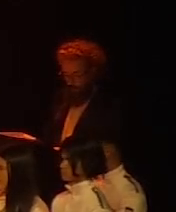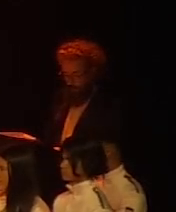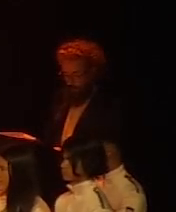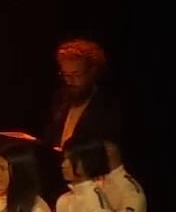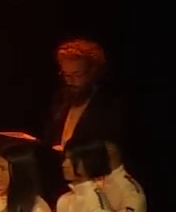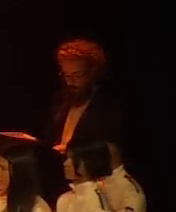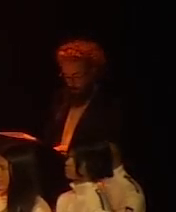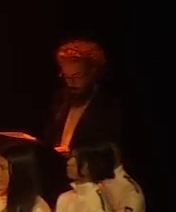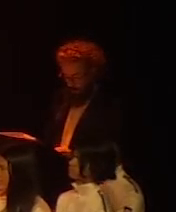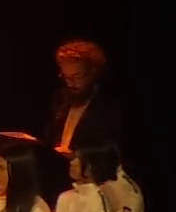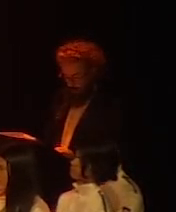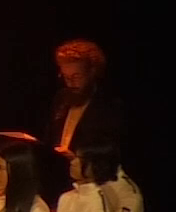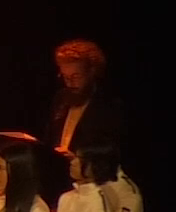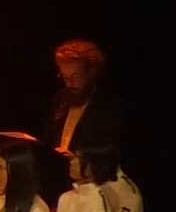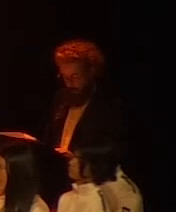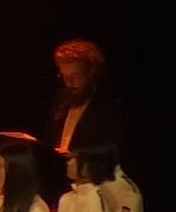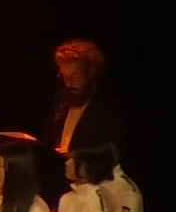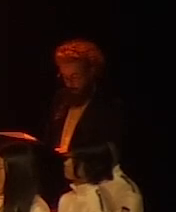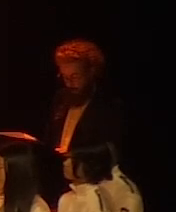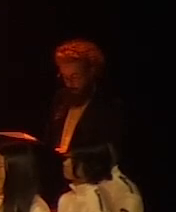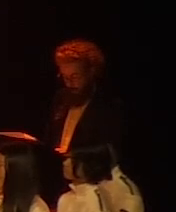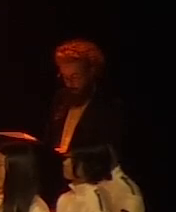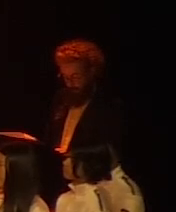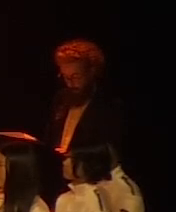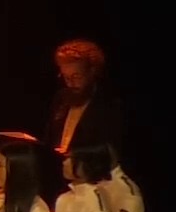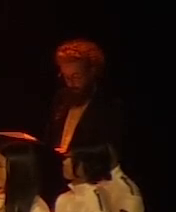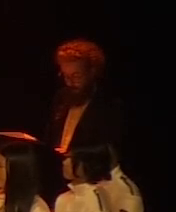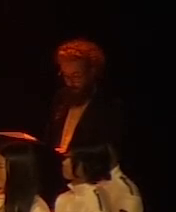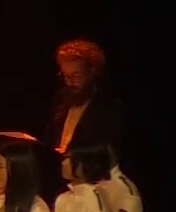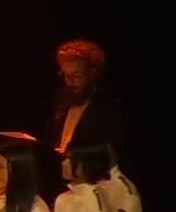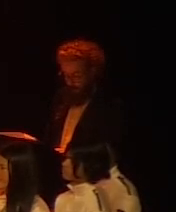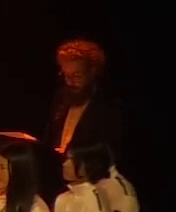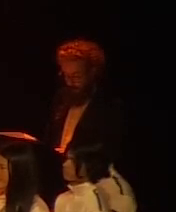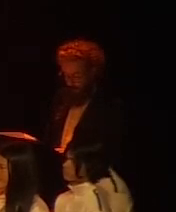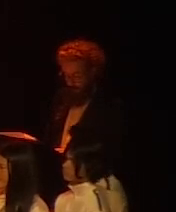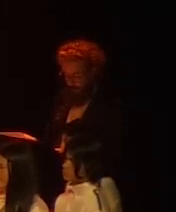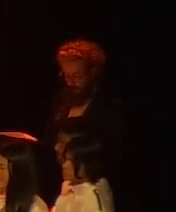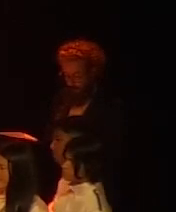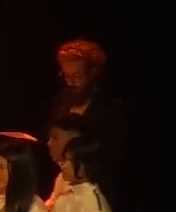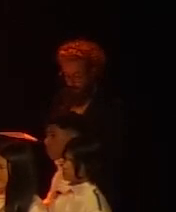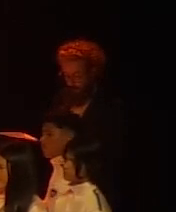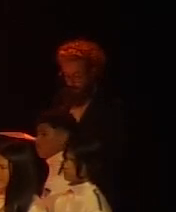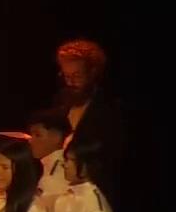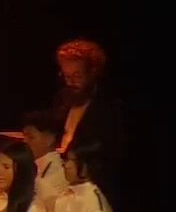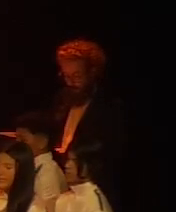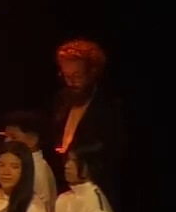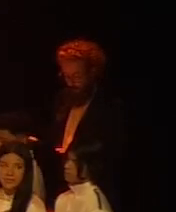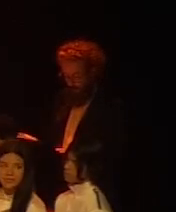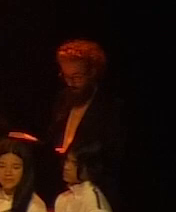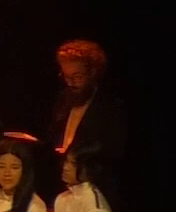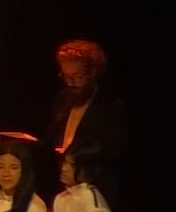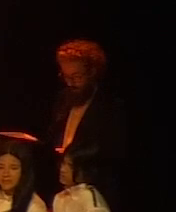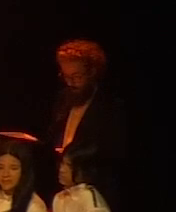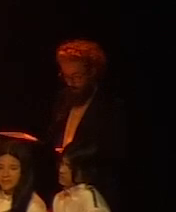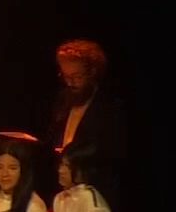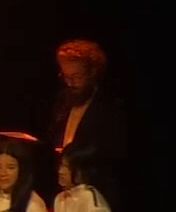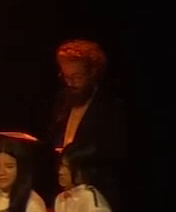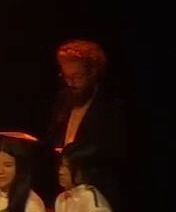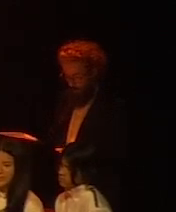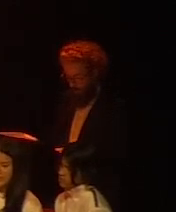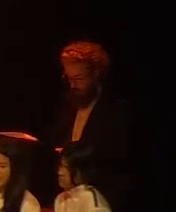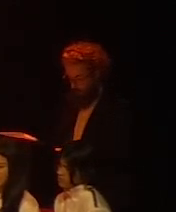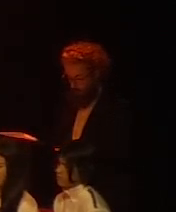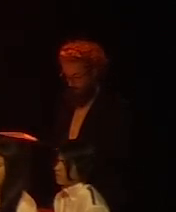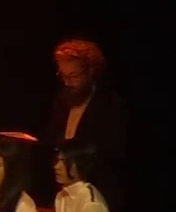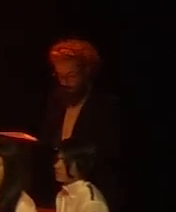Que bobagem, que diferença vai fazer? Minha última palavra. Mas podemos ver por que vocês não querem? Bom, se minha namorada ver